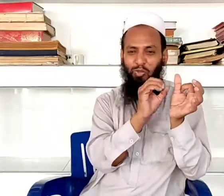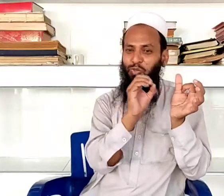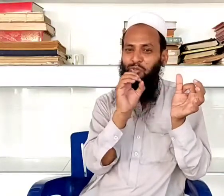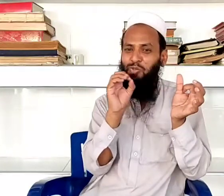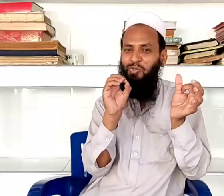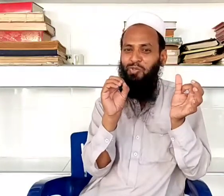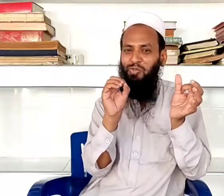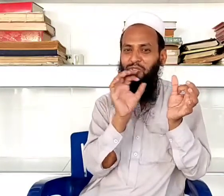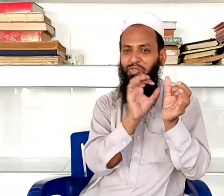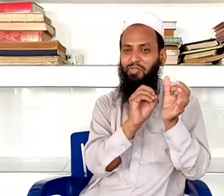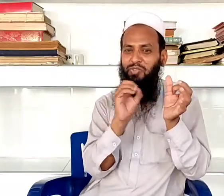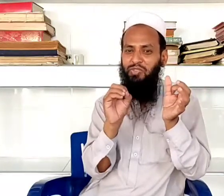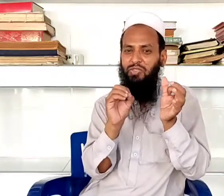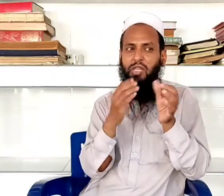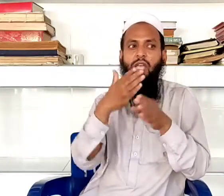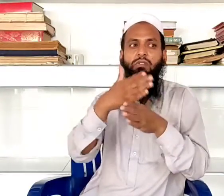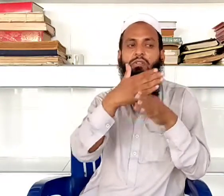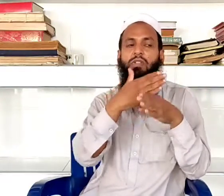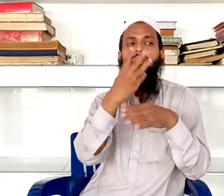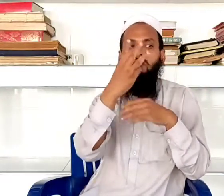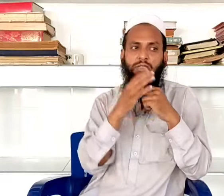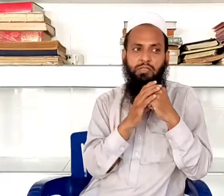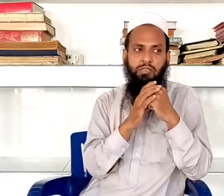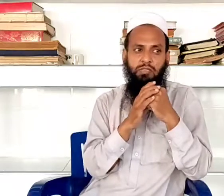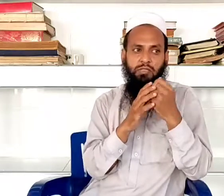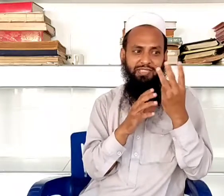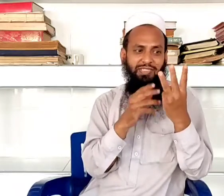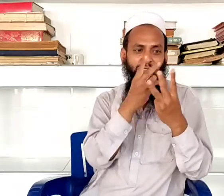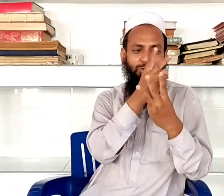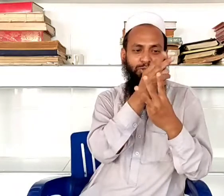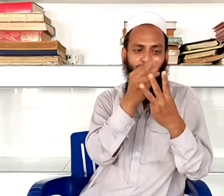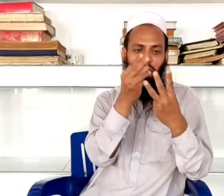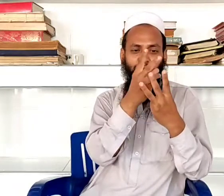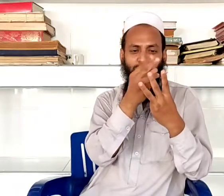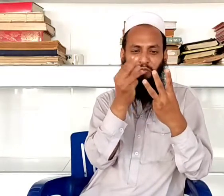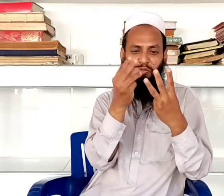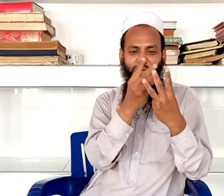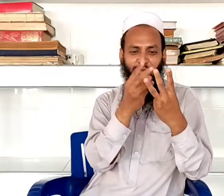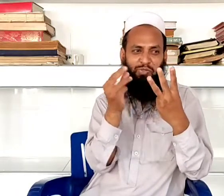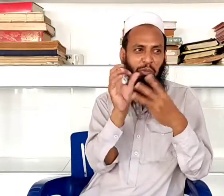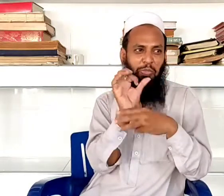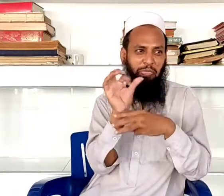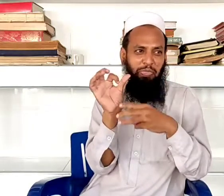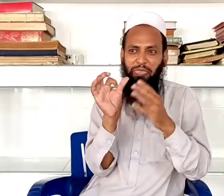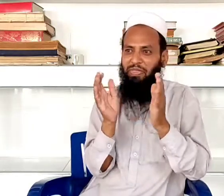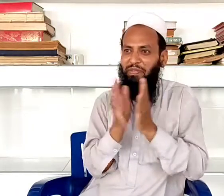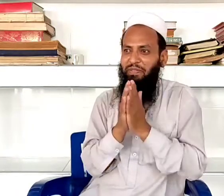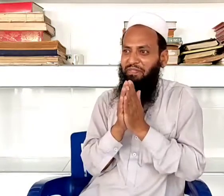अगर ये 3 हिस्से किए जान, 2 हिस्से जेड़े ने ओ दो